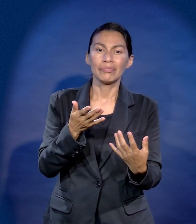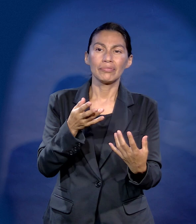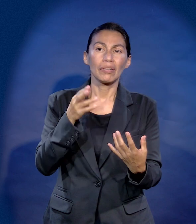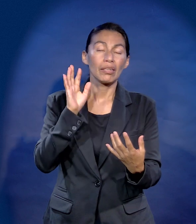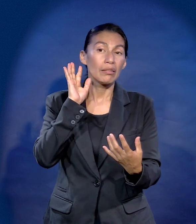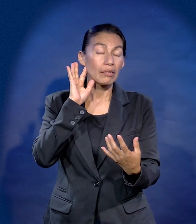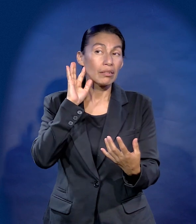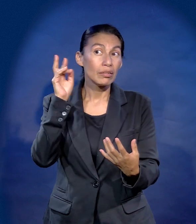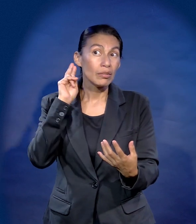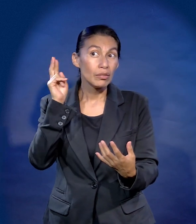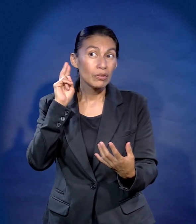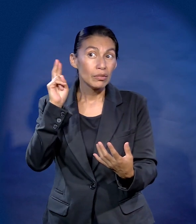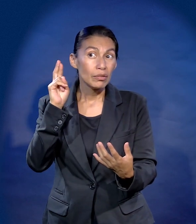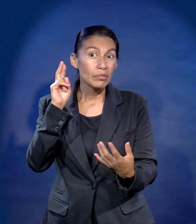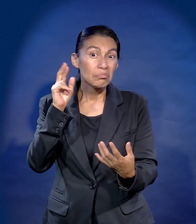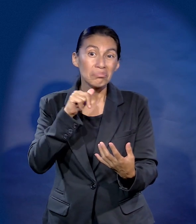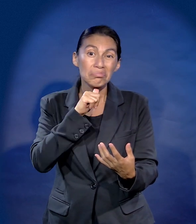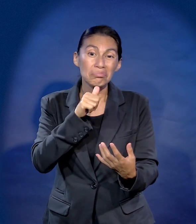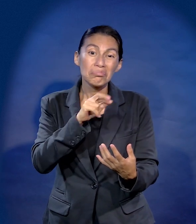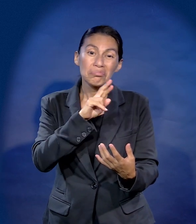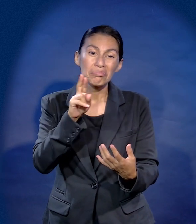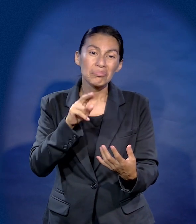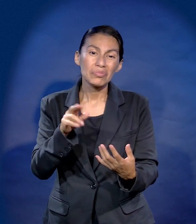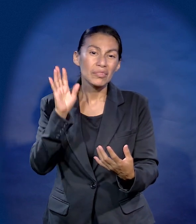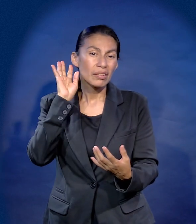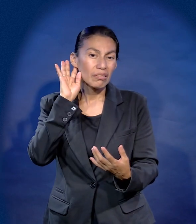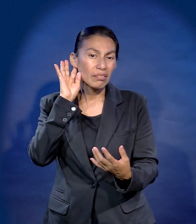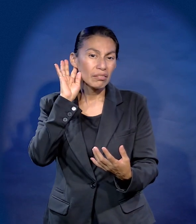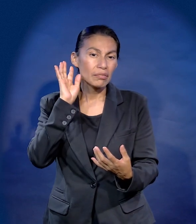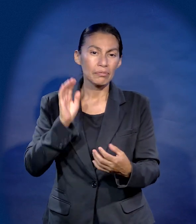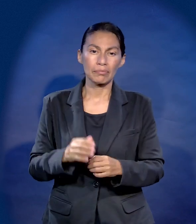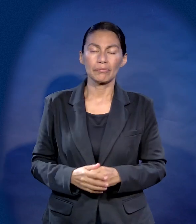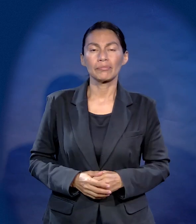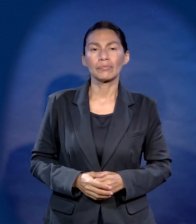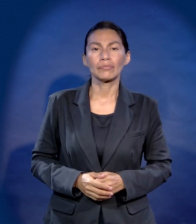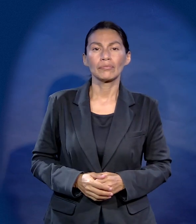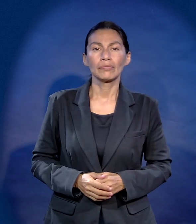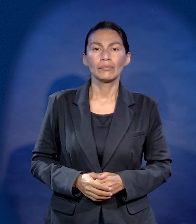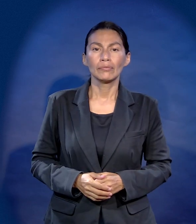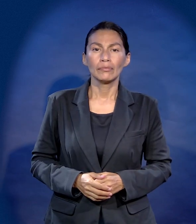nunca nadie se percató porque ellos esperaban un sonido que nunca llegó.